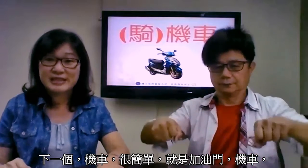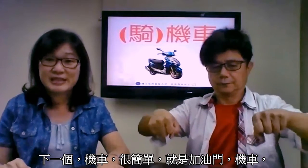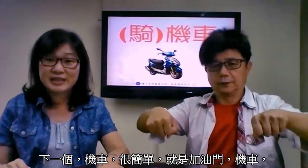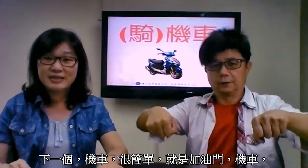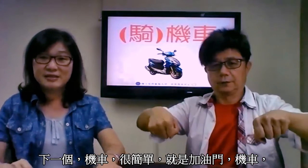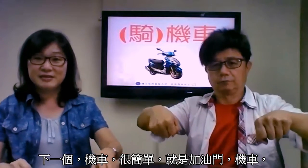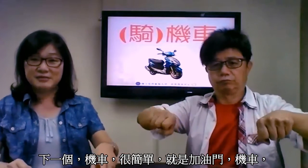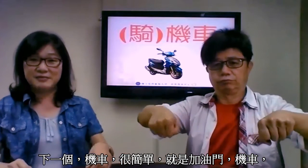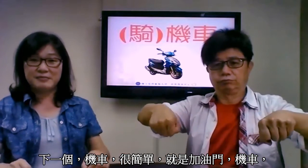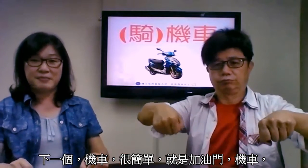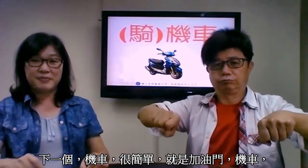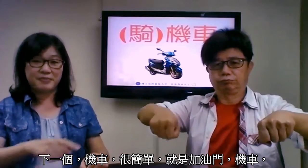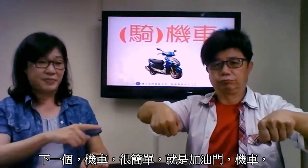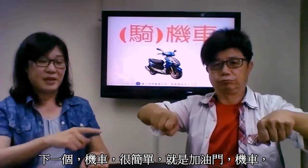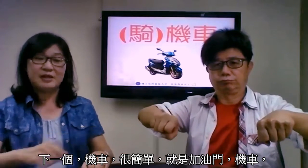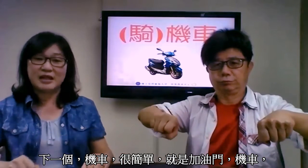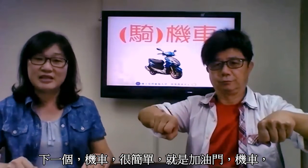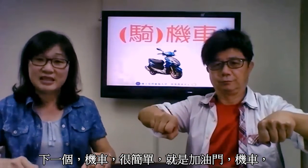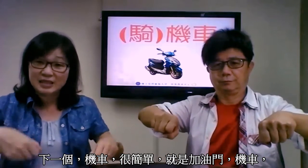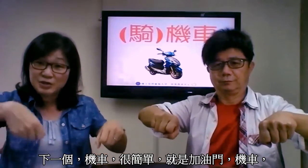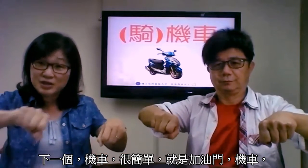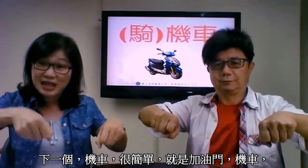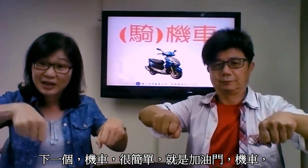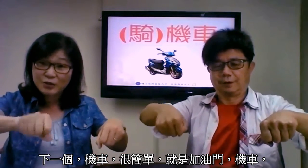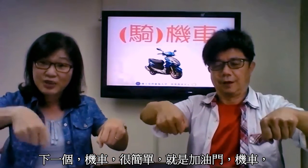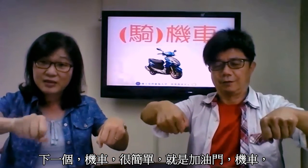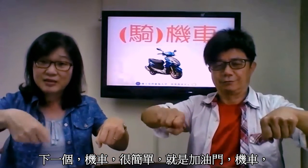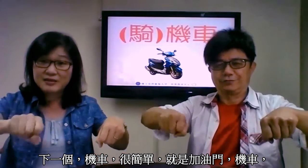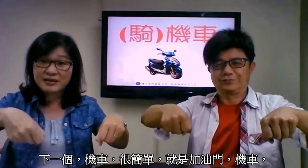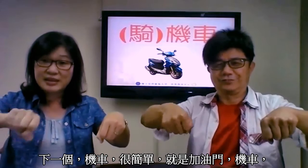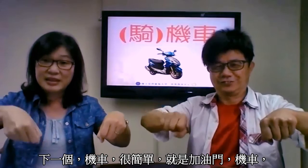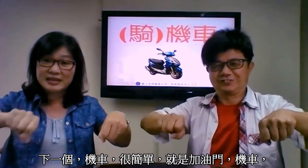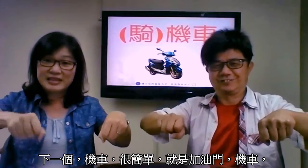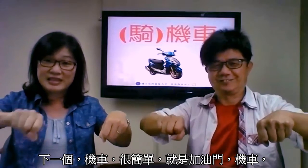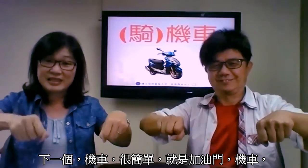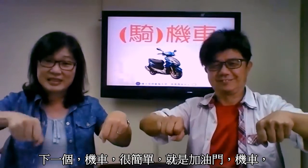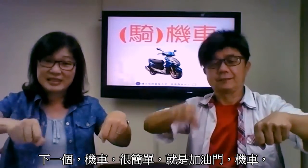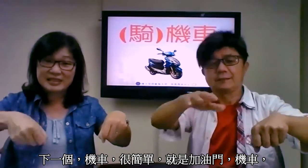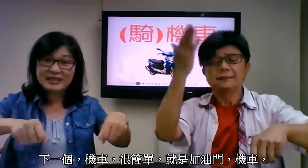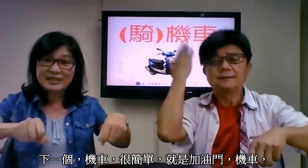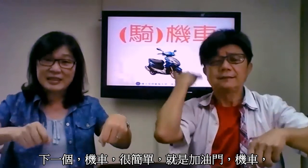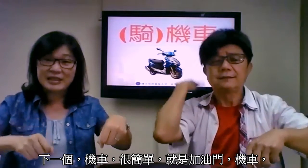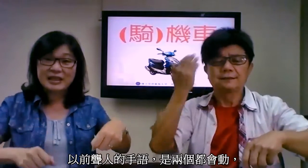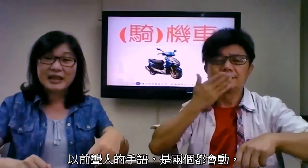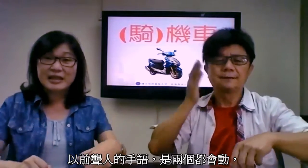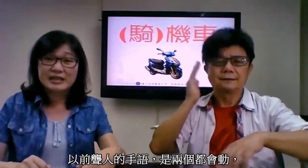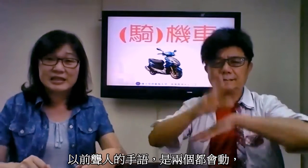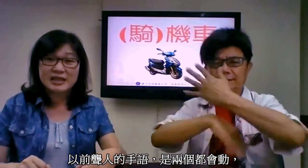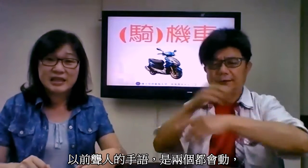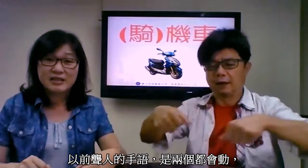机车，很简单，就是加油门。机车，以前哦，